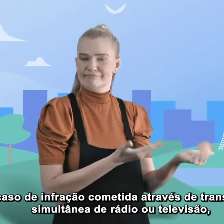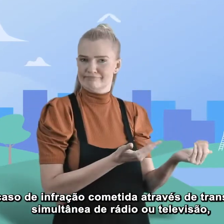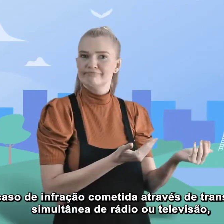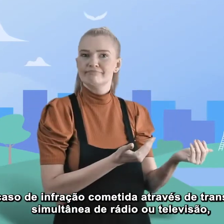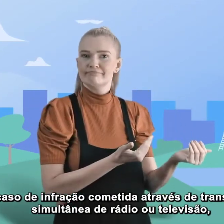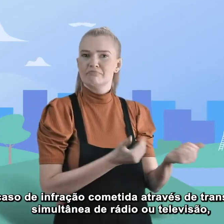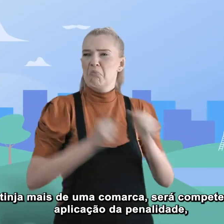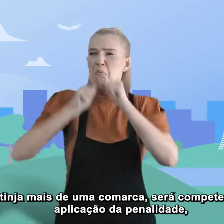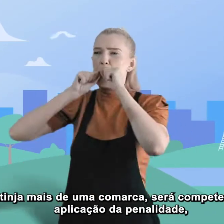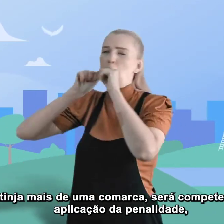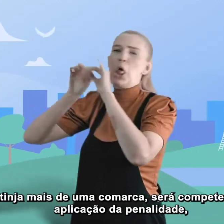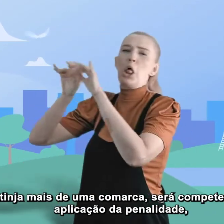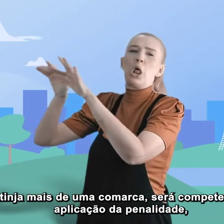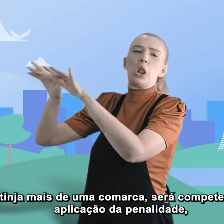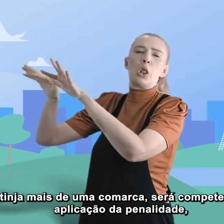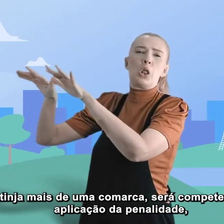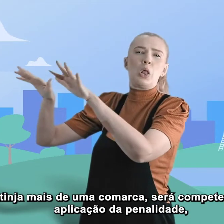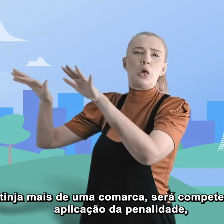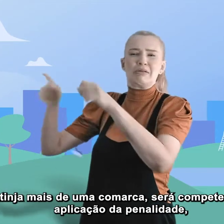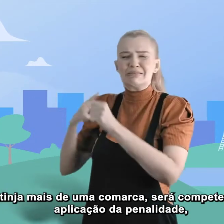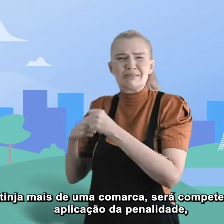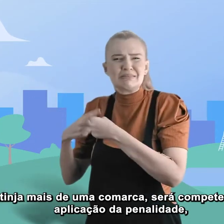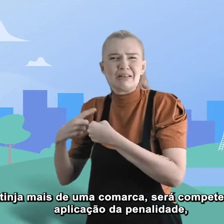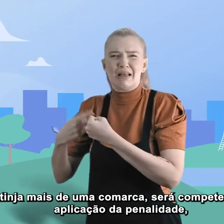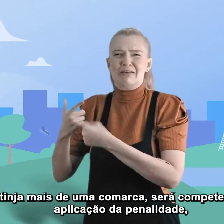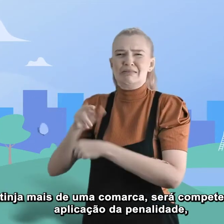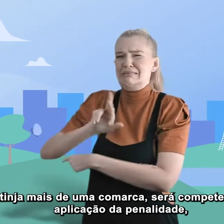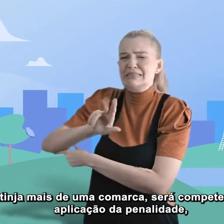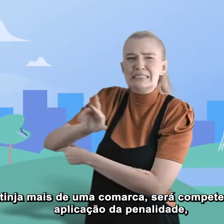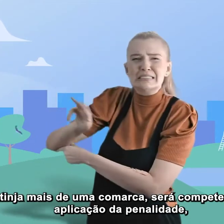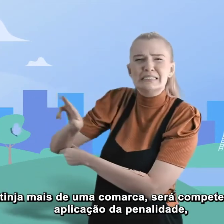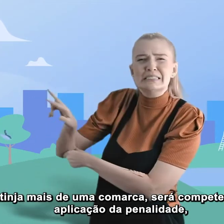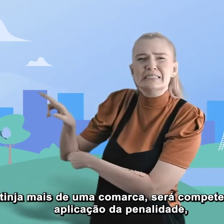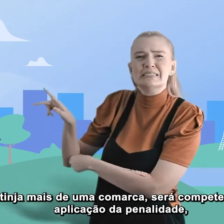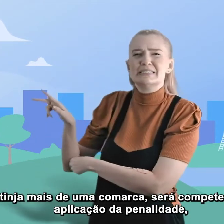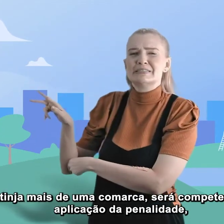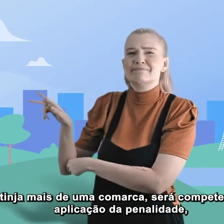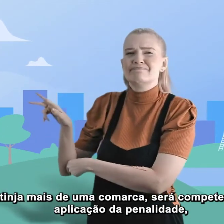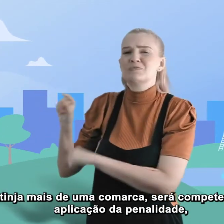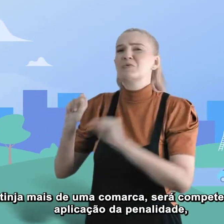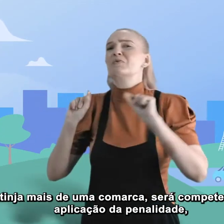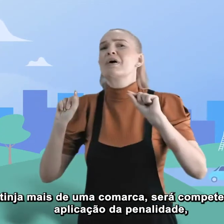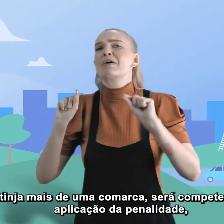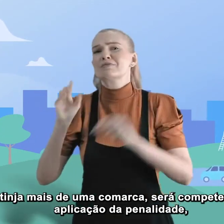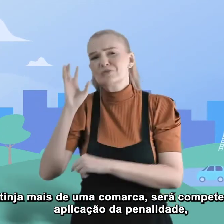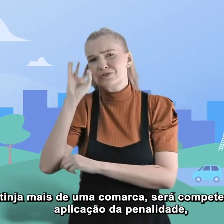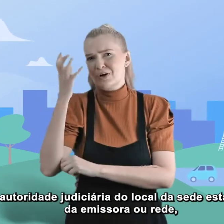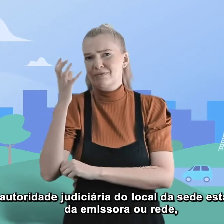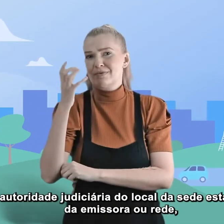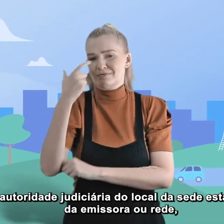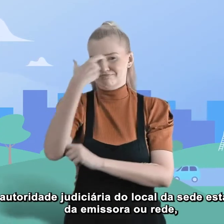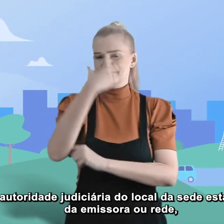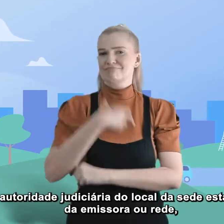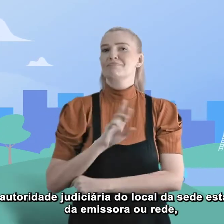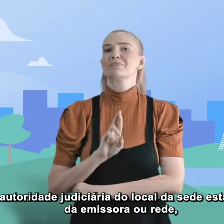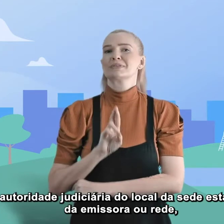televisão, que atinja mais de uma comarca, será competente, para a aplicação da penalidade, a autoridade judiciária